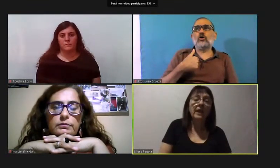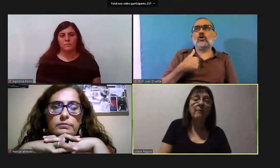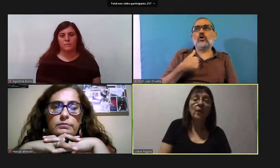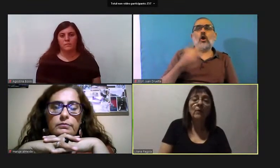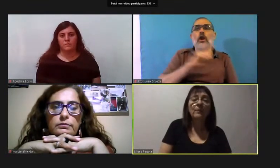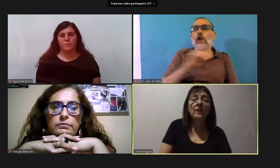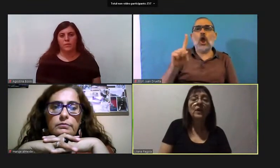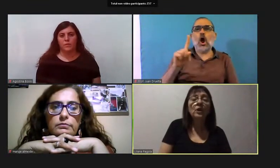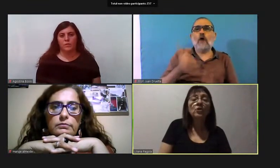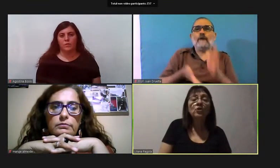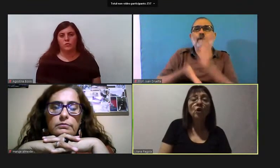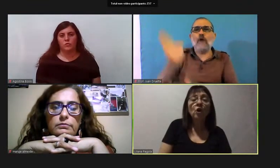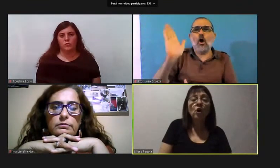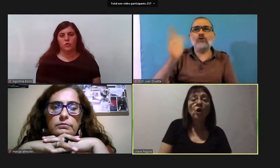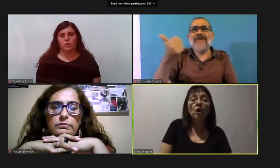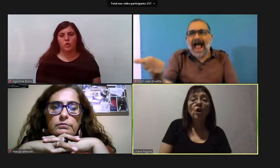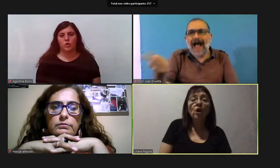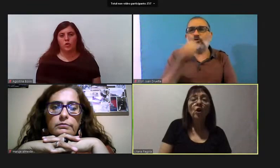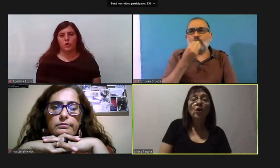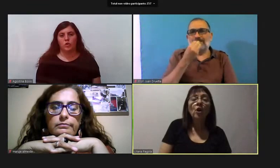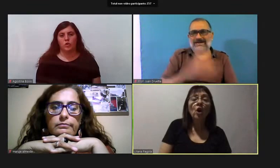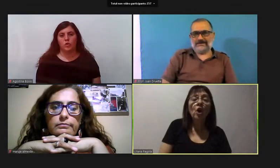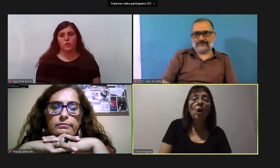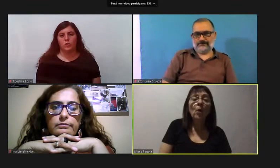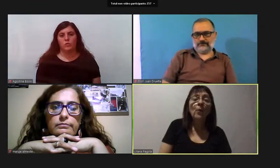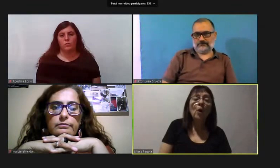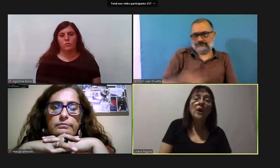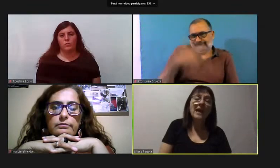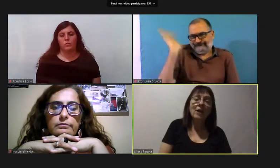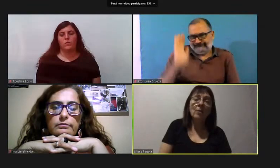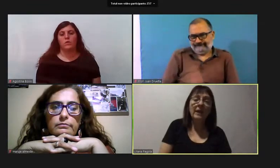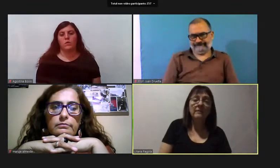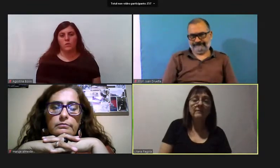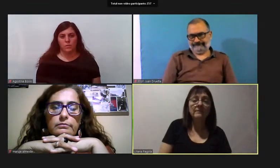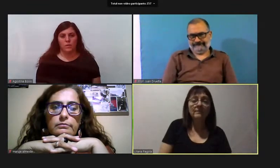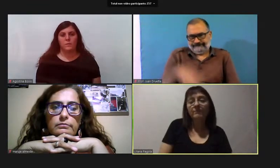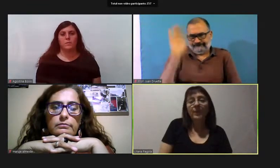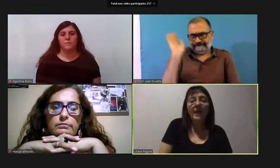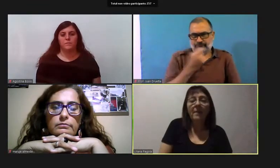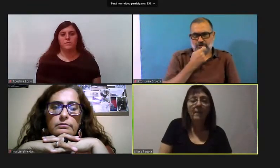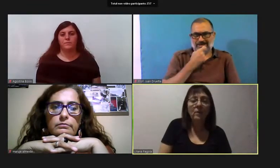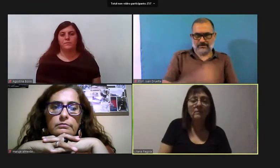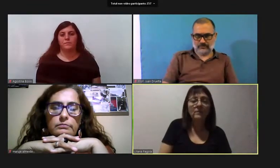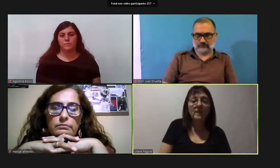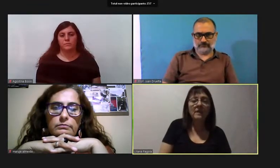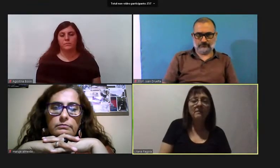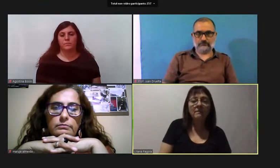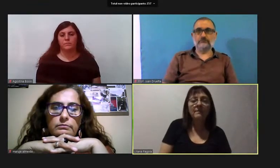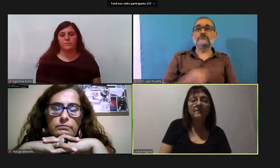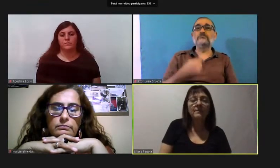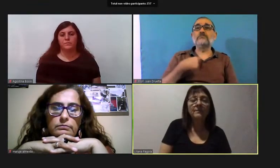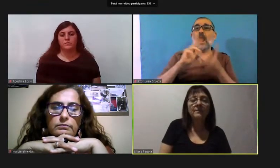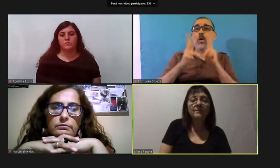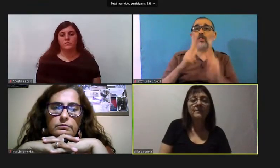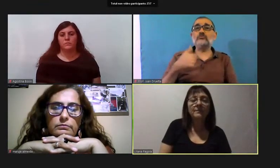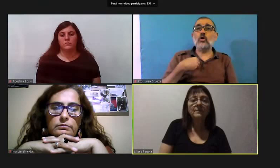Por ejemplo, yo no voy a comer. Por ejemplo, ¿sí?